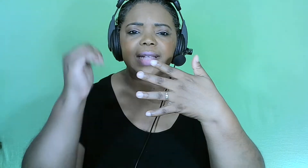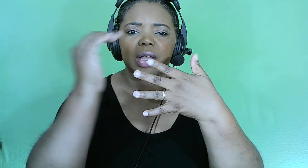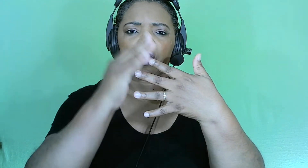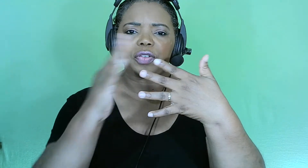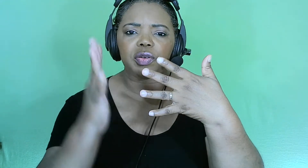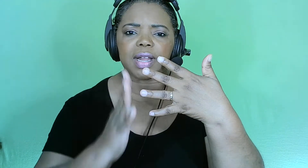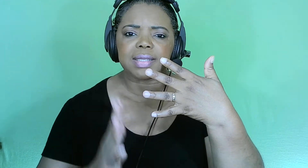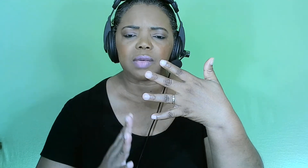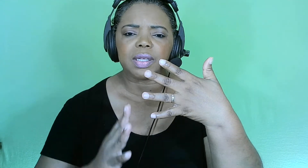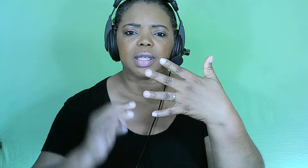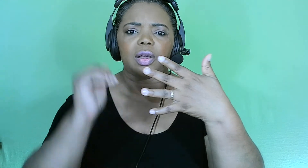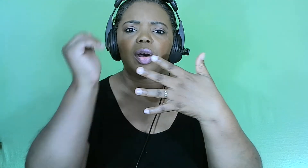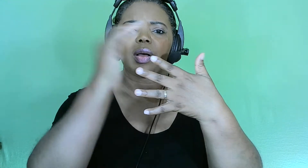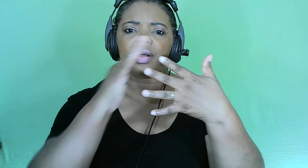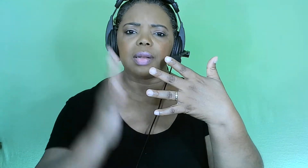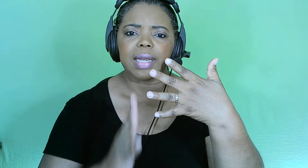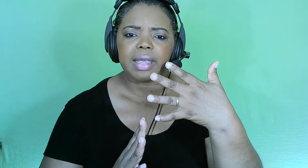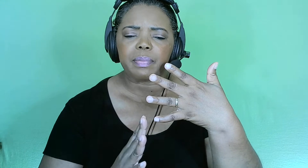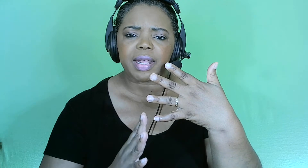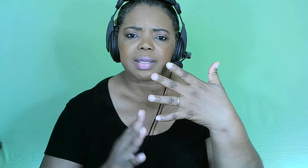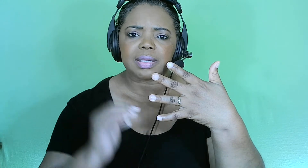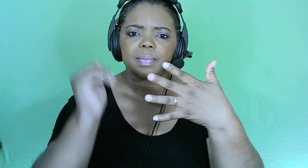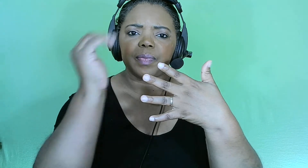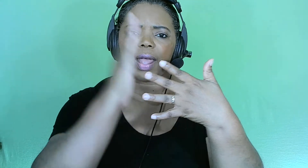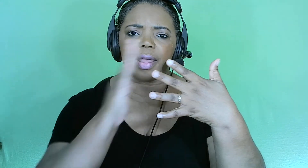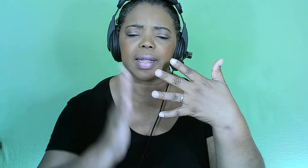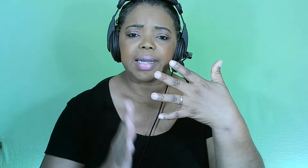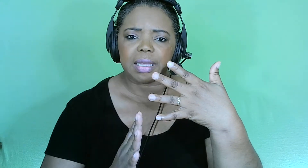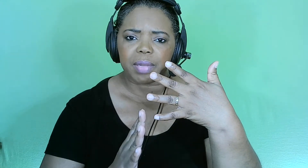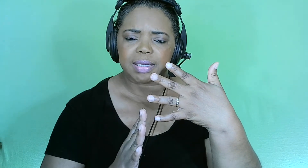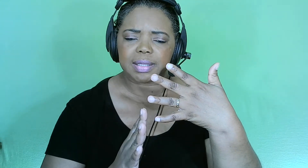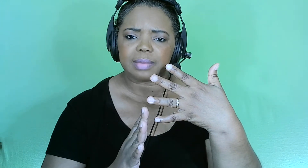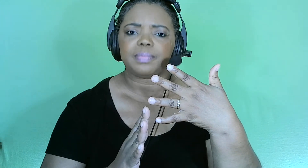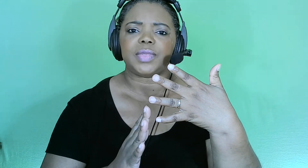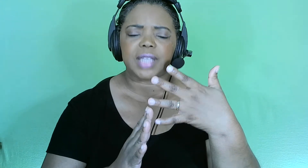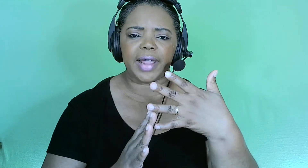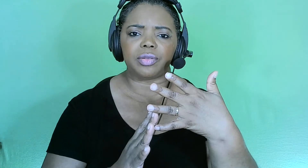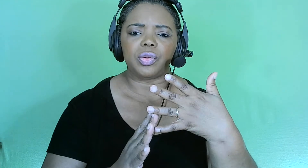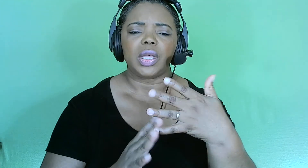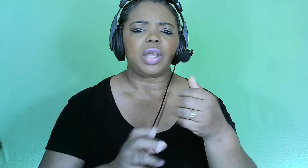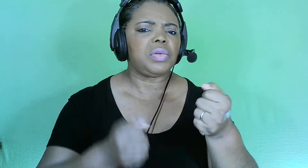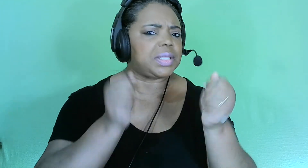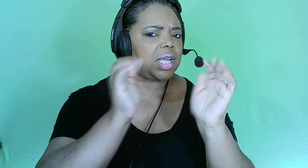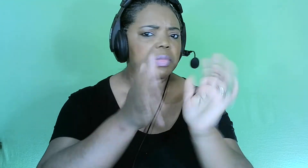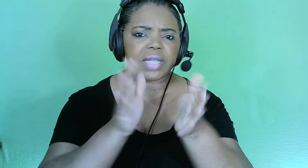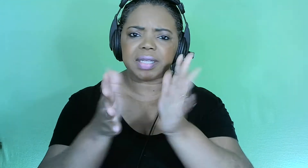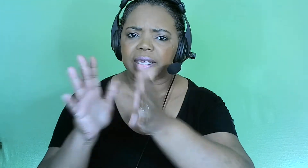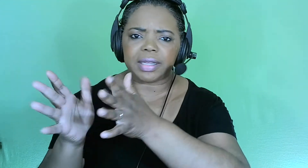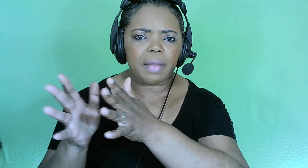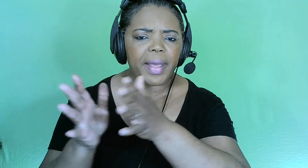essa configuração aqui, ó, Libras, tá? Libras, certo? Usamos essa daqui